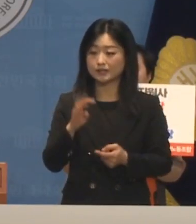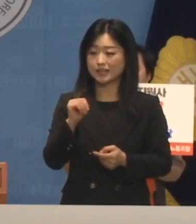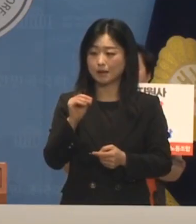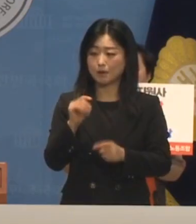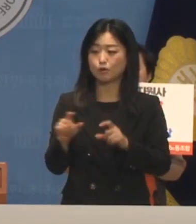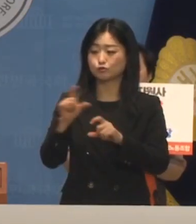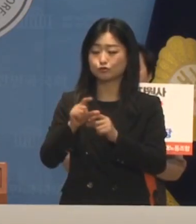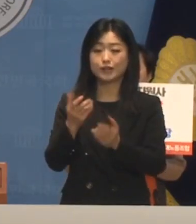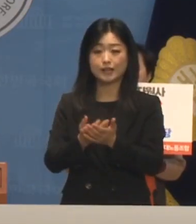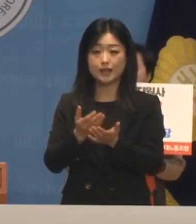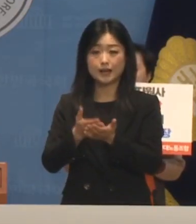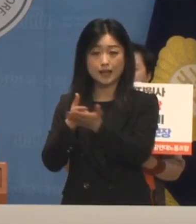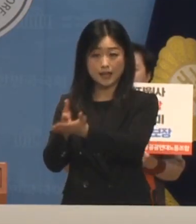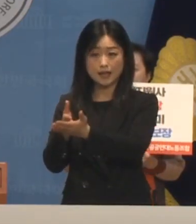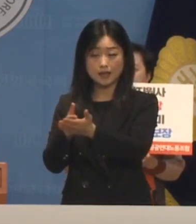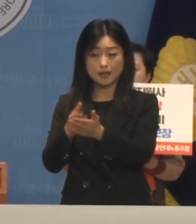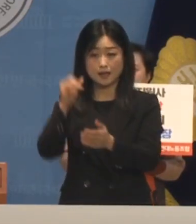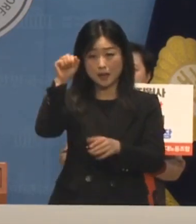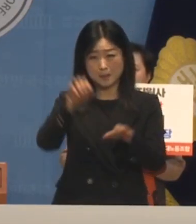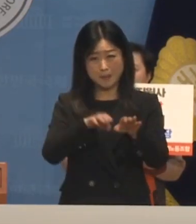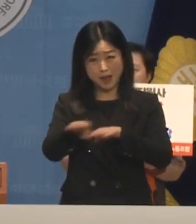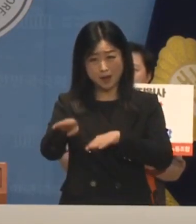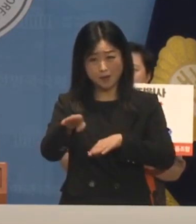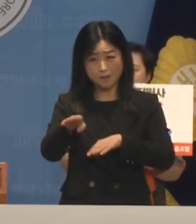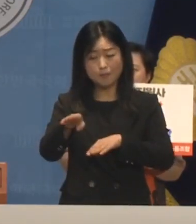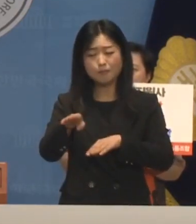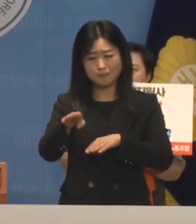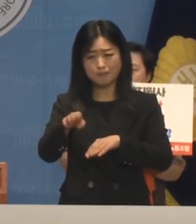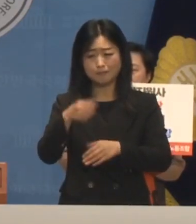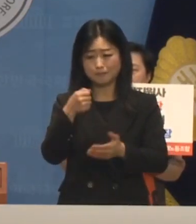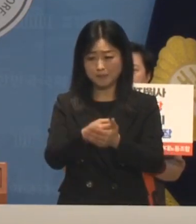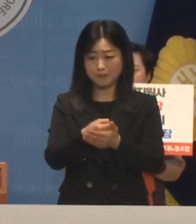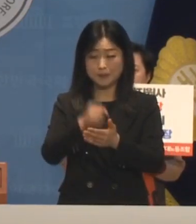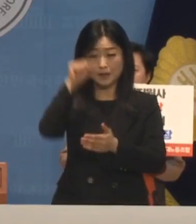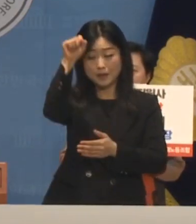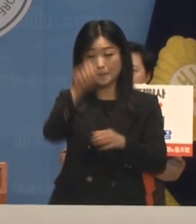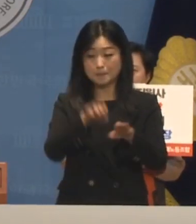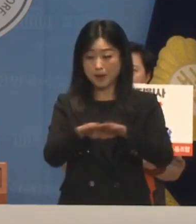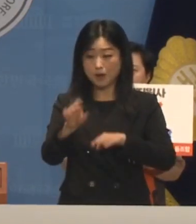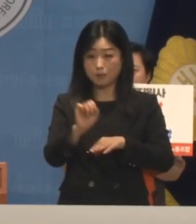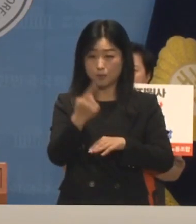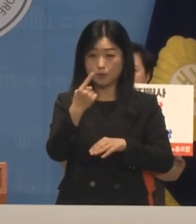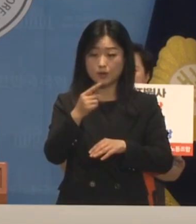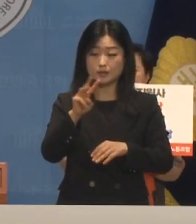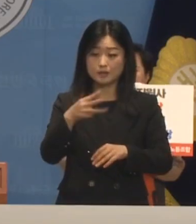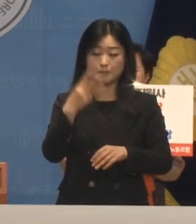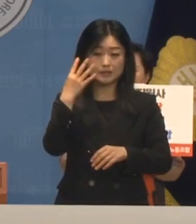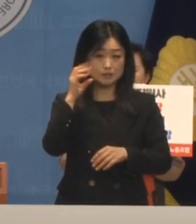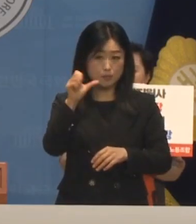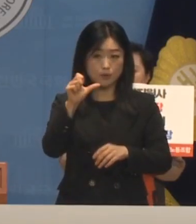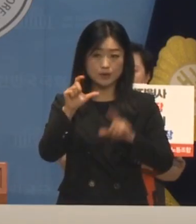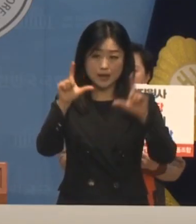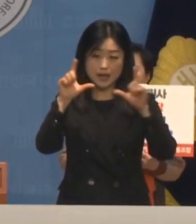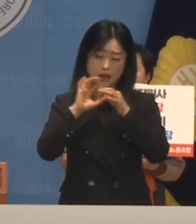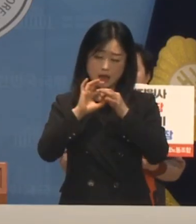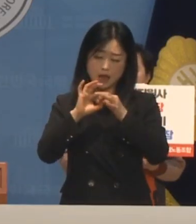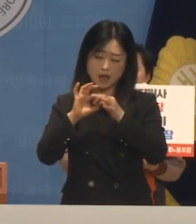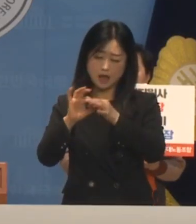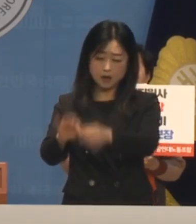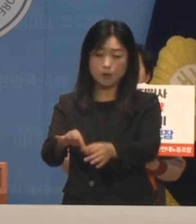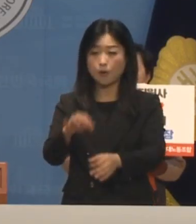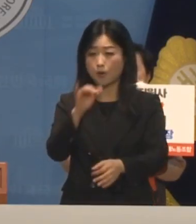인상 요구가 파업으로 할 수밖에 없었고 그 파업이 345일째 이어질 줄